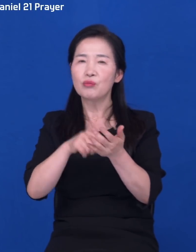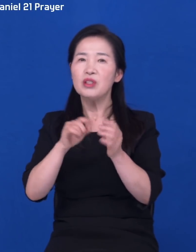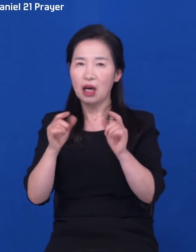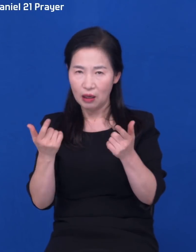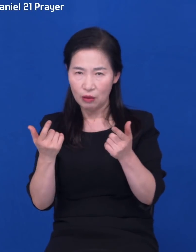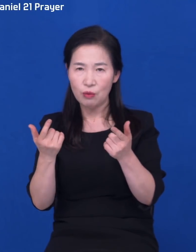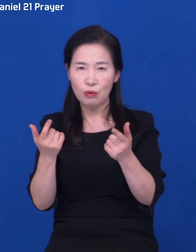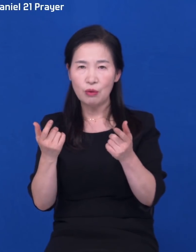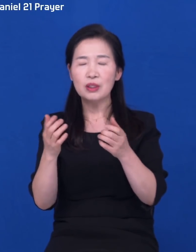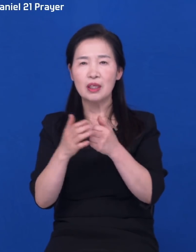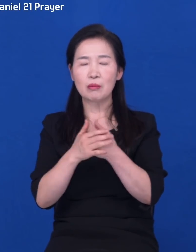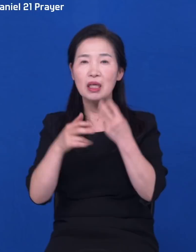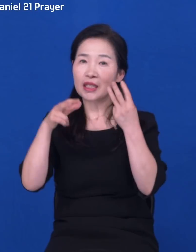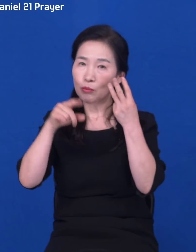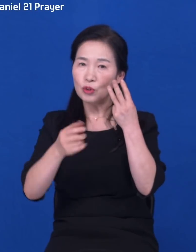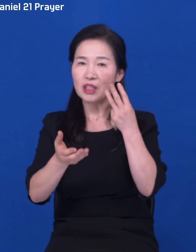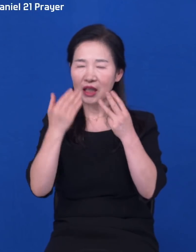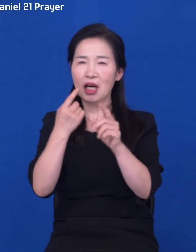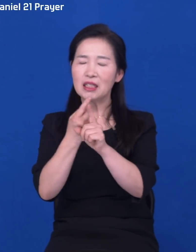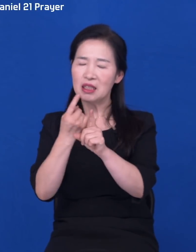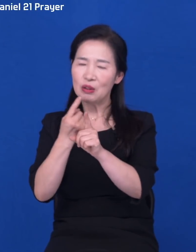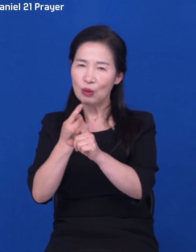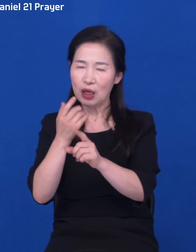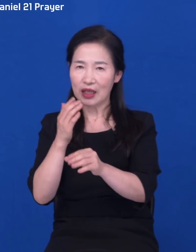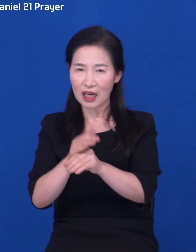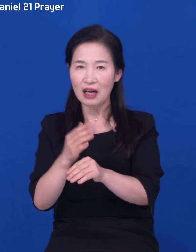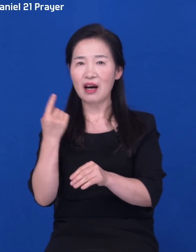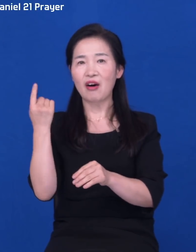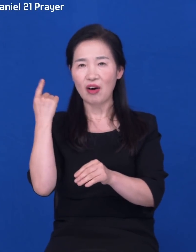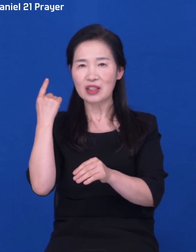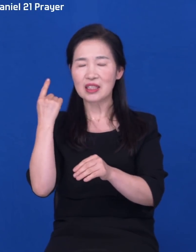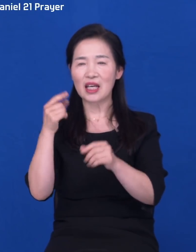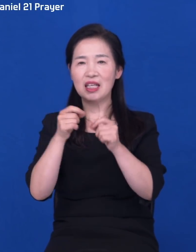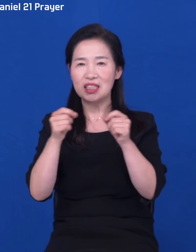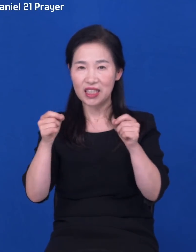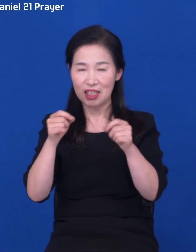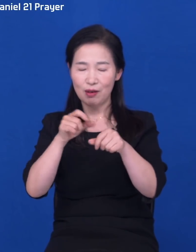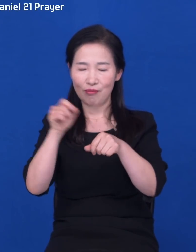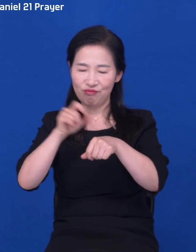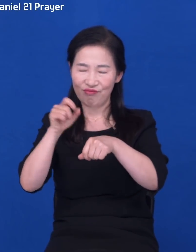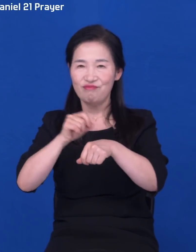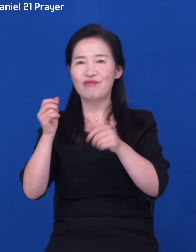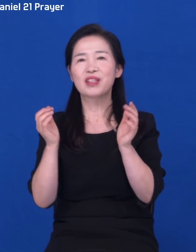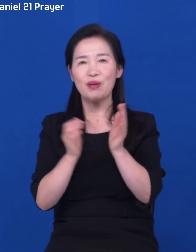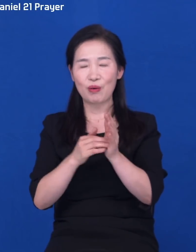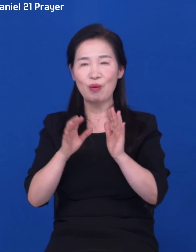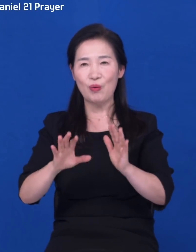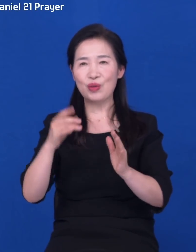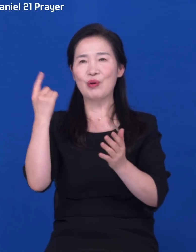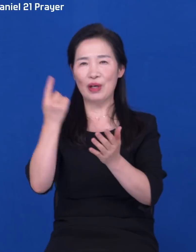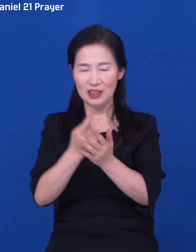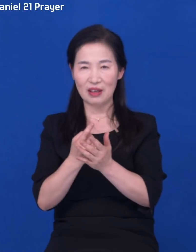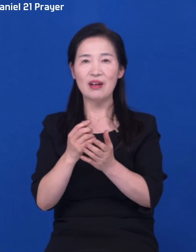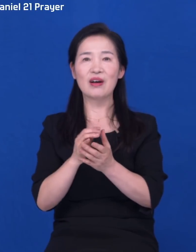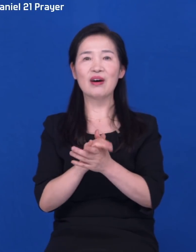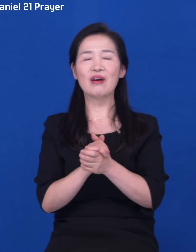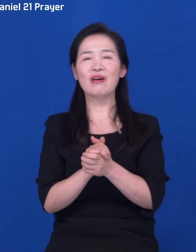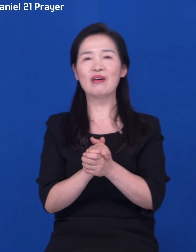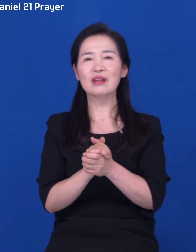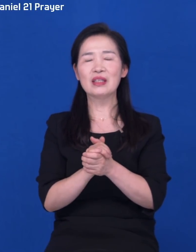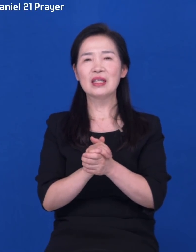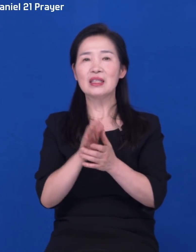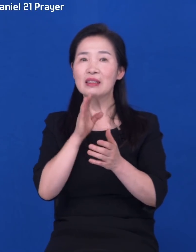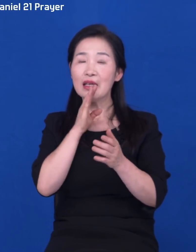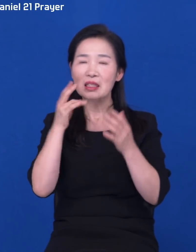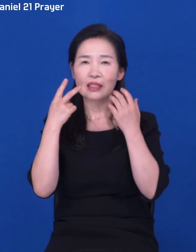넘게 치료받다가 어저께 드디어 실밥을 풀었습니다. 그래서 여기 올 수 있었고, 실은 다니엘